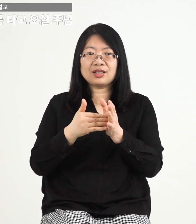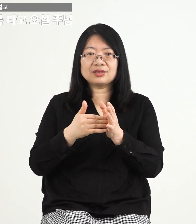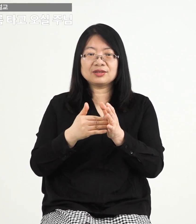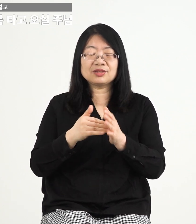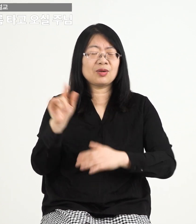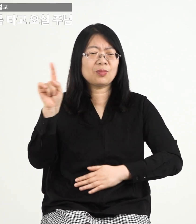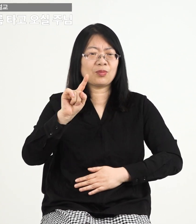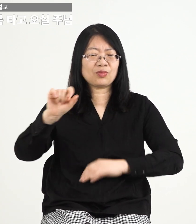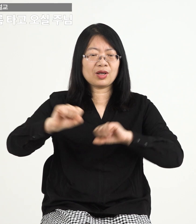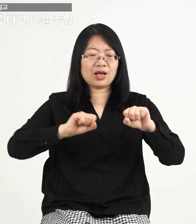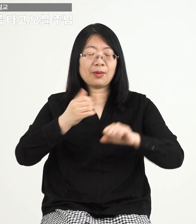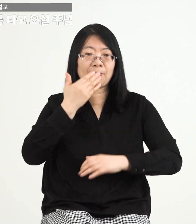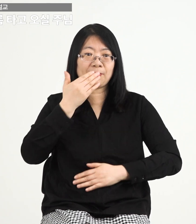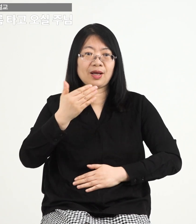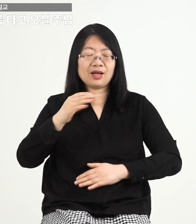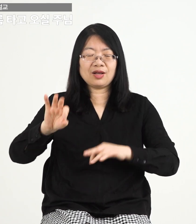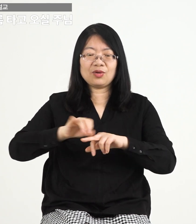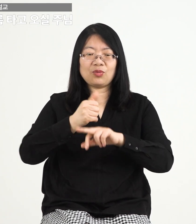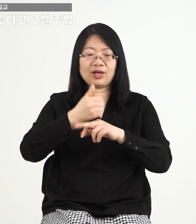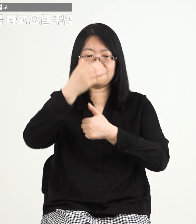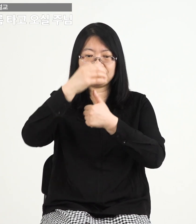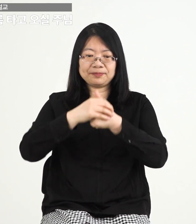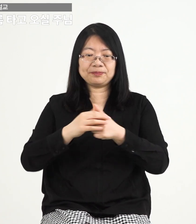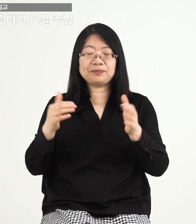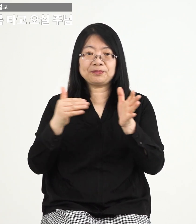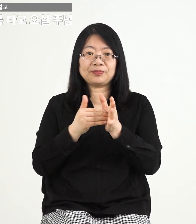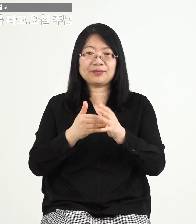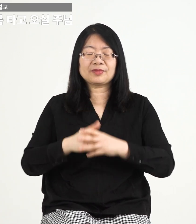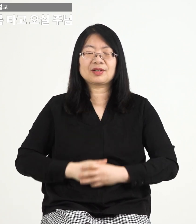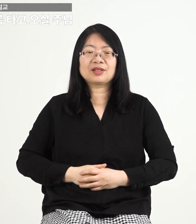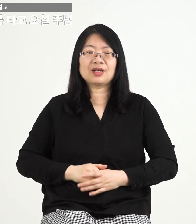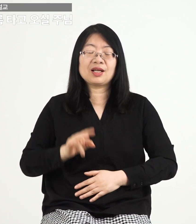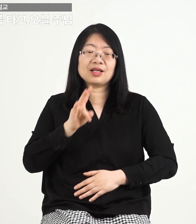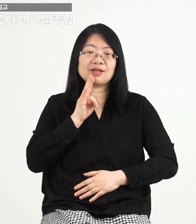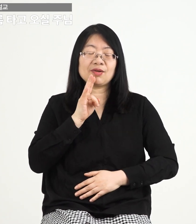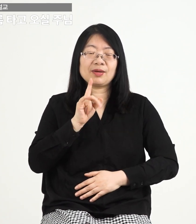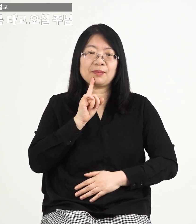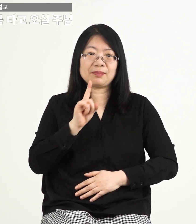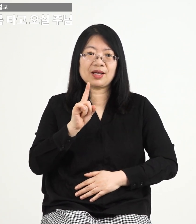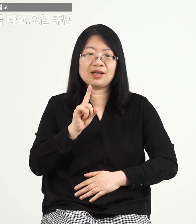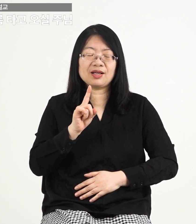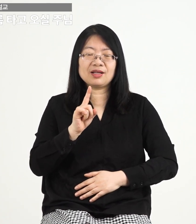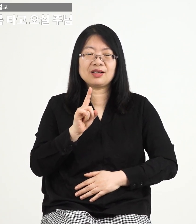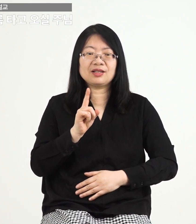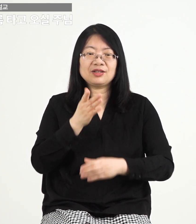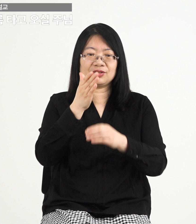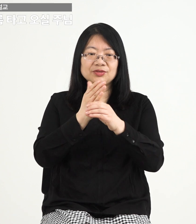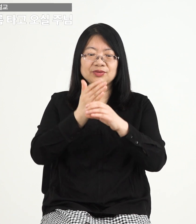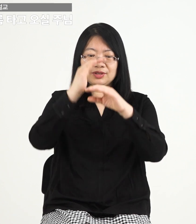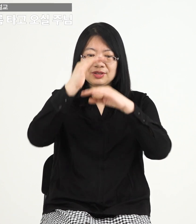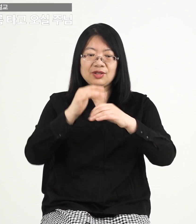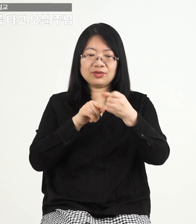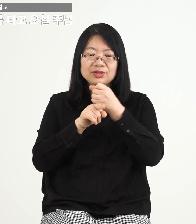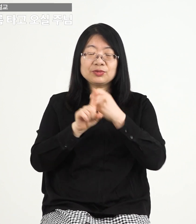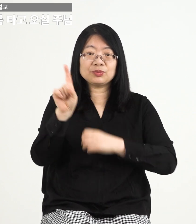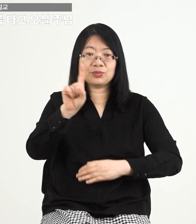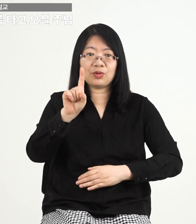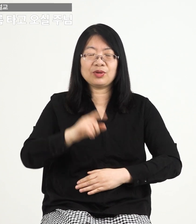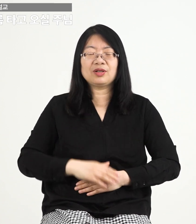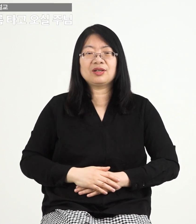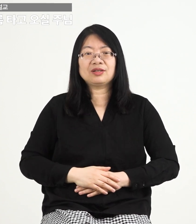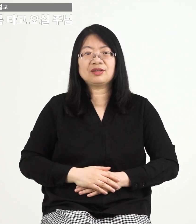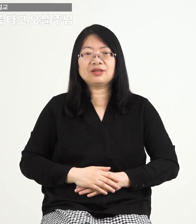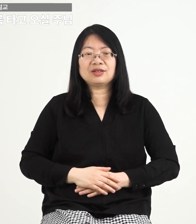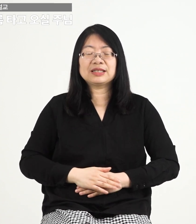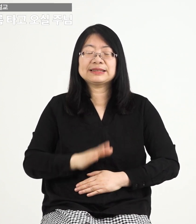노릇 하시리로다? 왕 노릇 하시리로다. 계시록의 이 말이 왜 척추 같은 본문일까요? 이유는